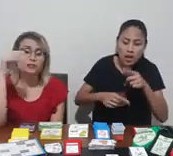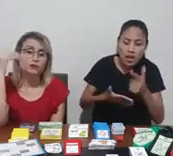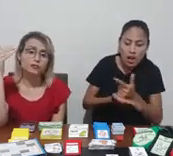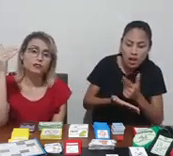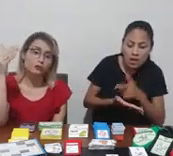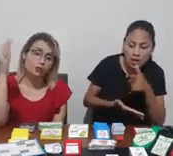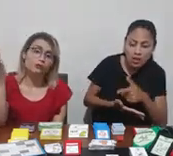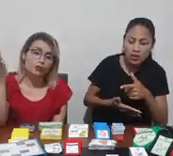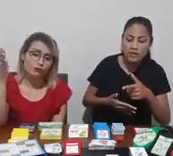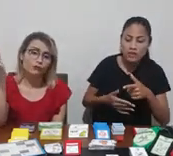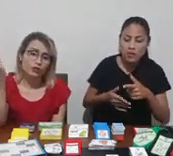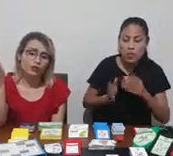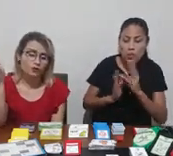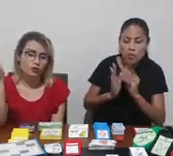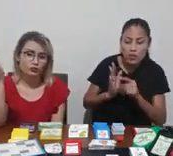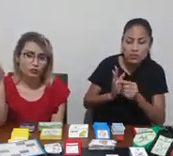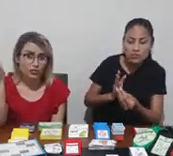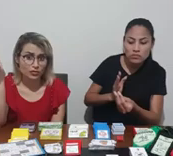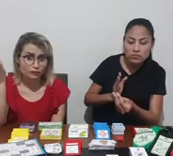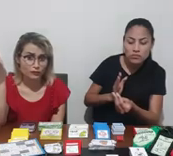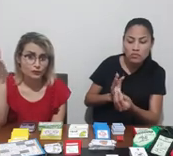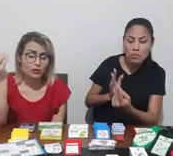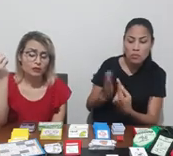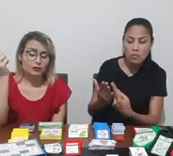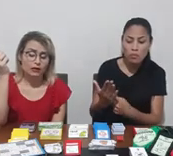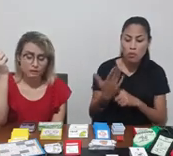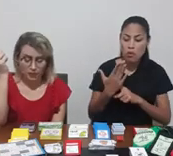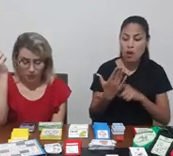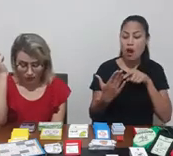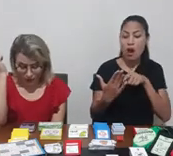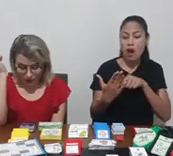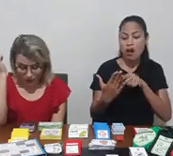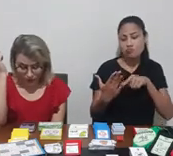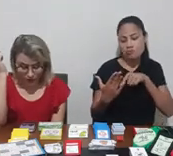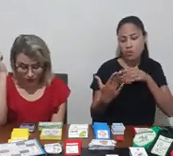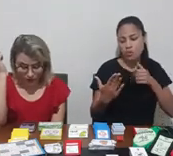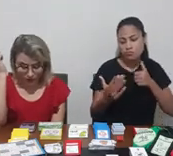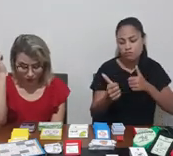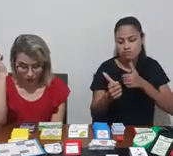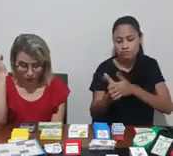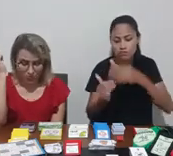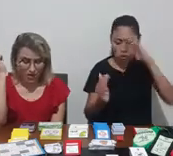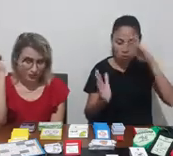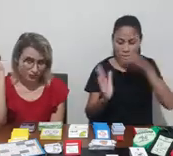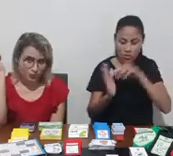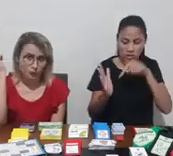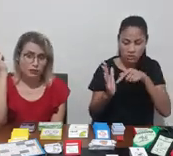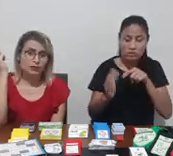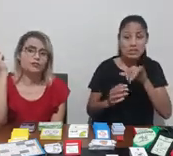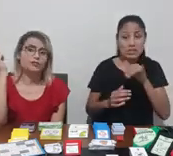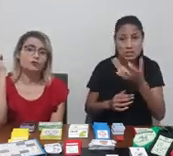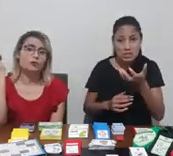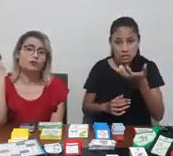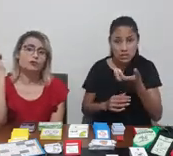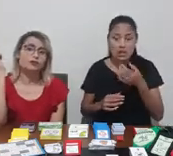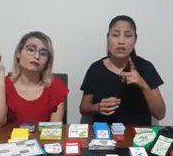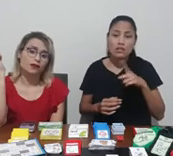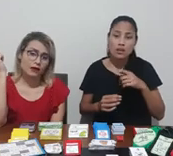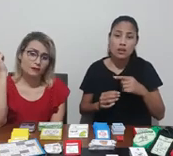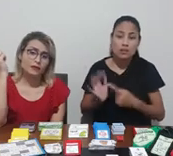essa disposição de conteúdo que eles mostram nos livros. Tá? E se você quiser ter uma base sobre isso, você